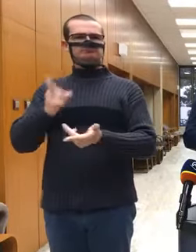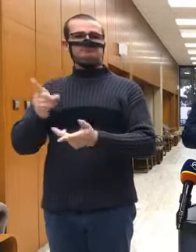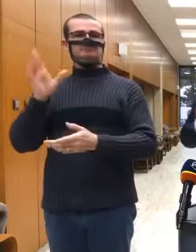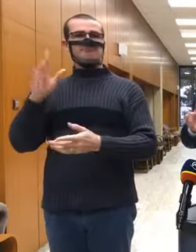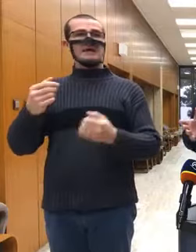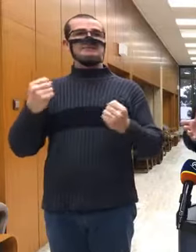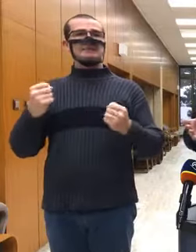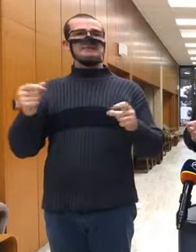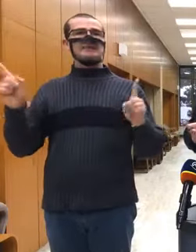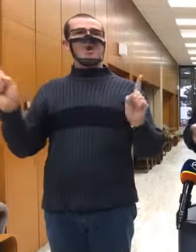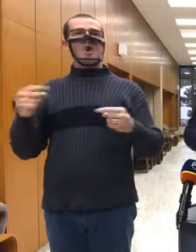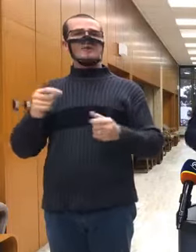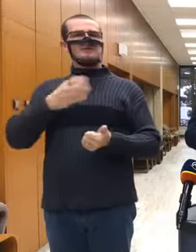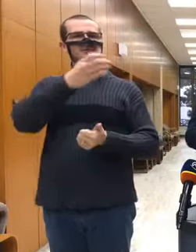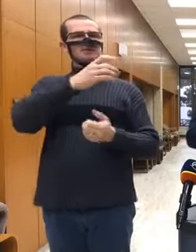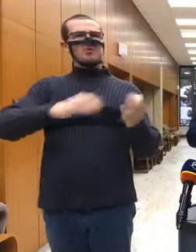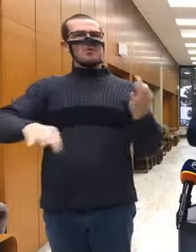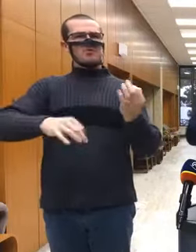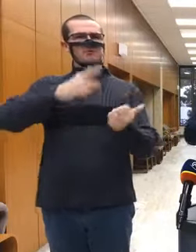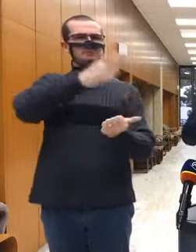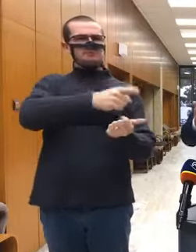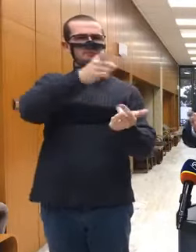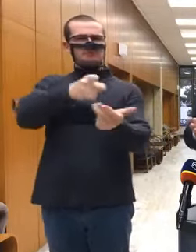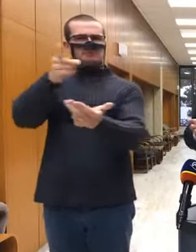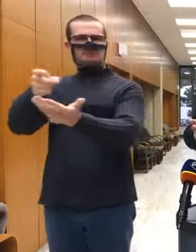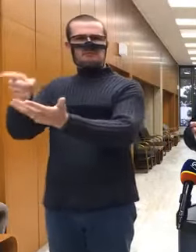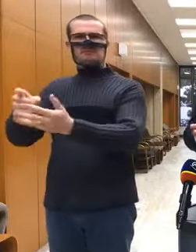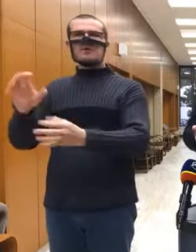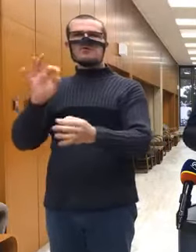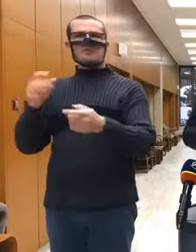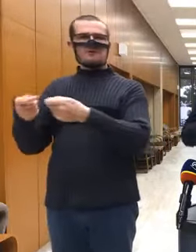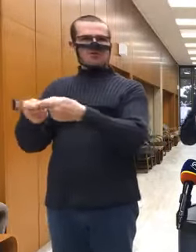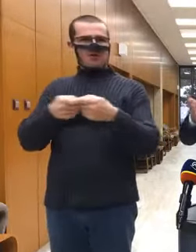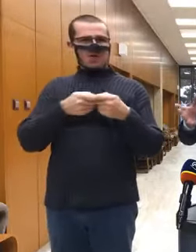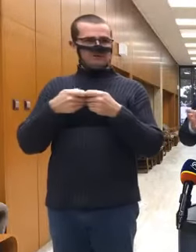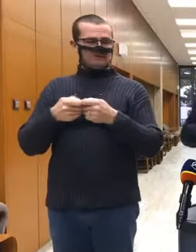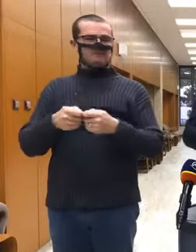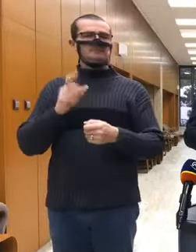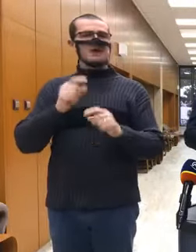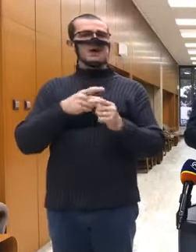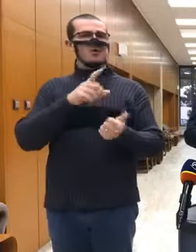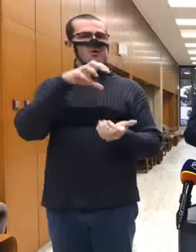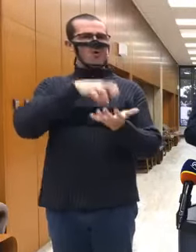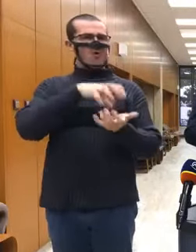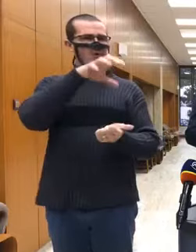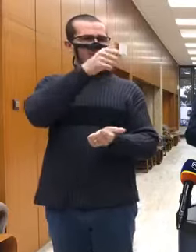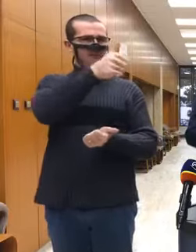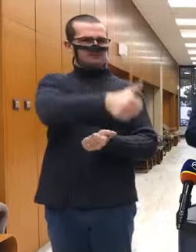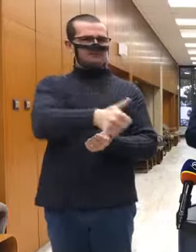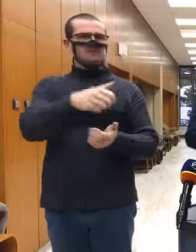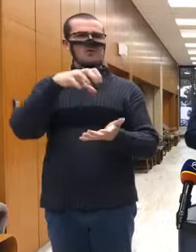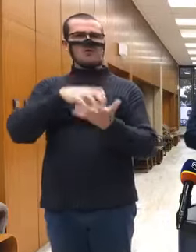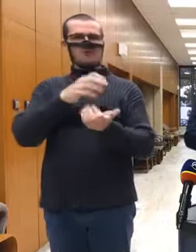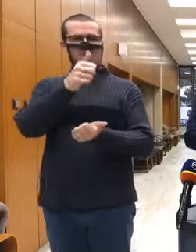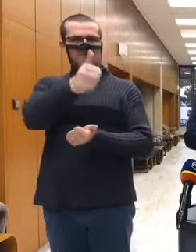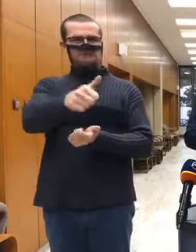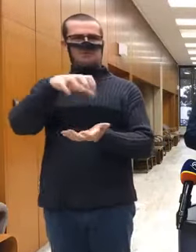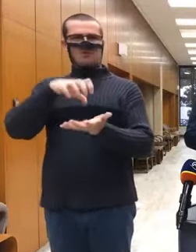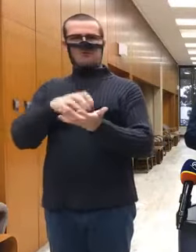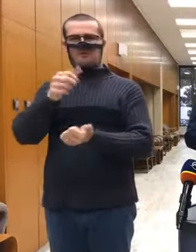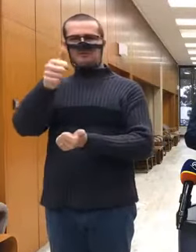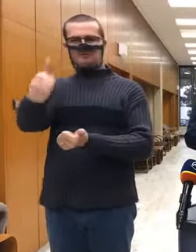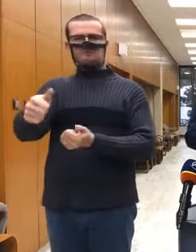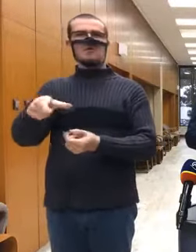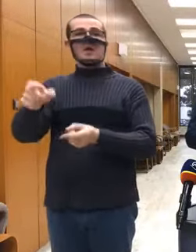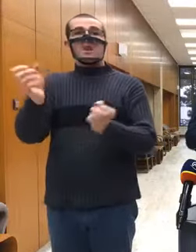silný orchester, ktorý keď si vytvorí dobre zohratý tím, tak má na rôzne oblasti rôznych ľudí, ktorí ten job